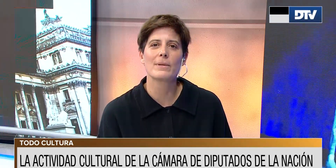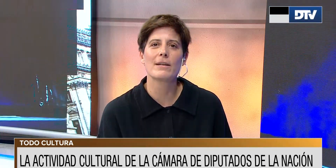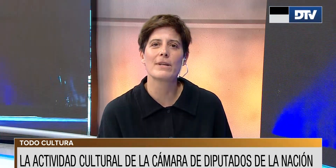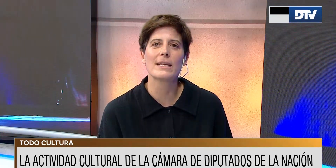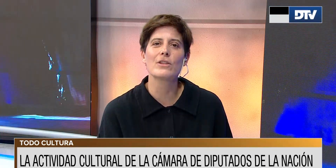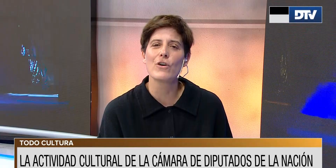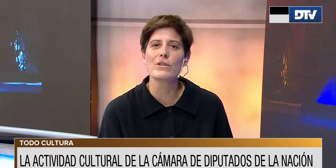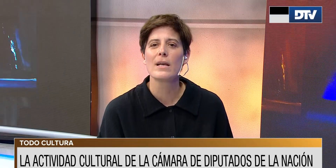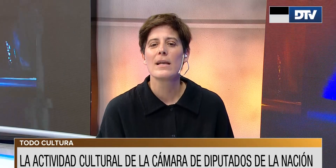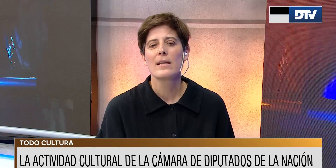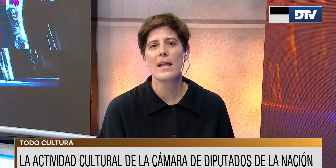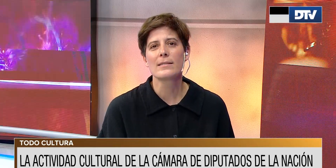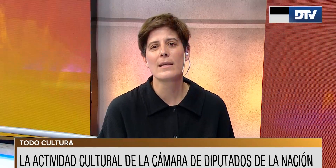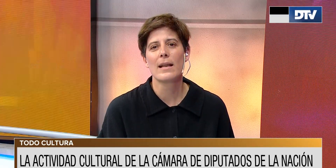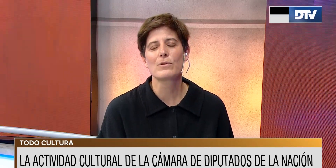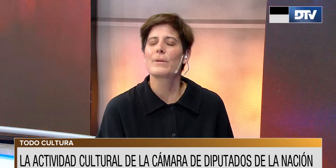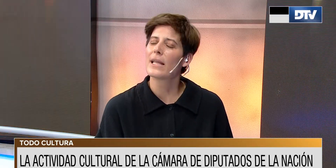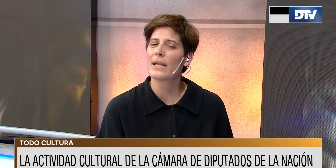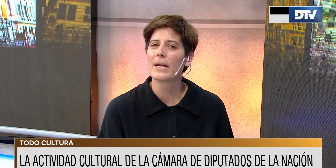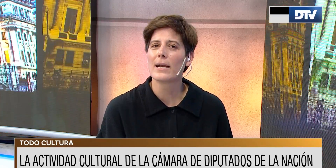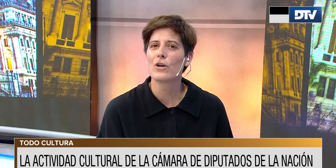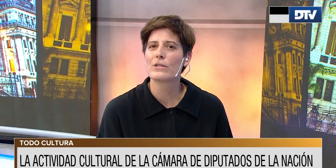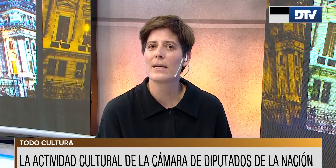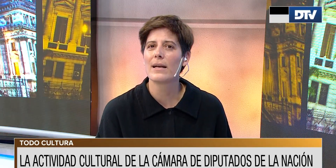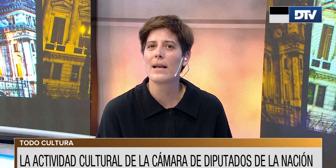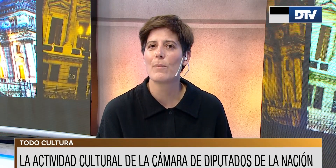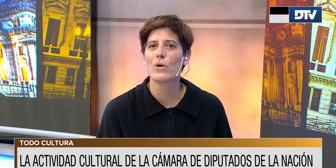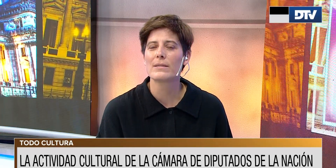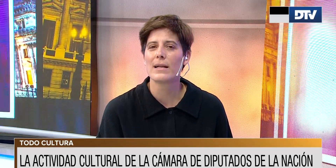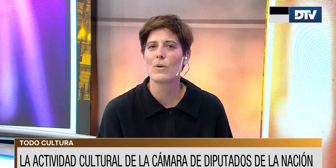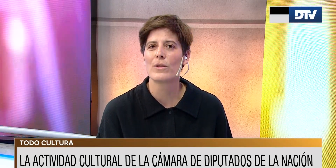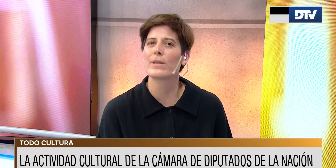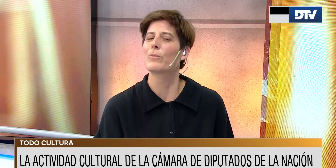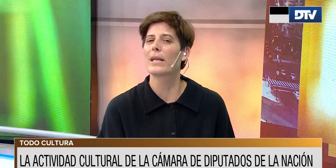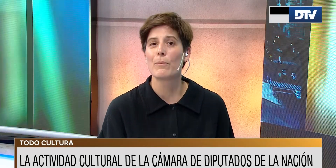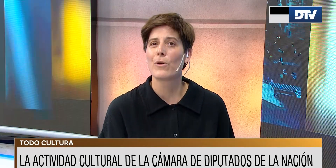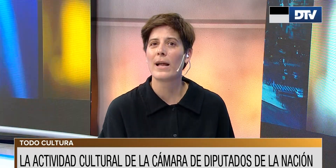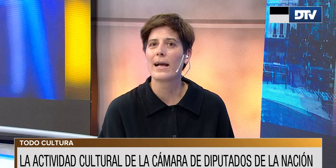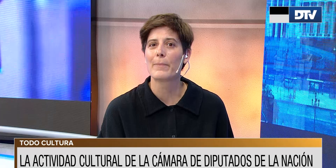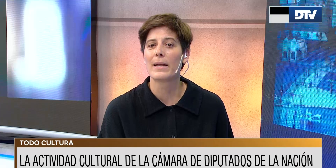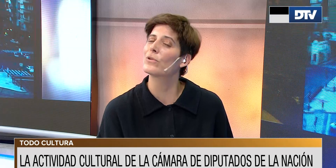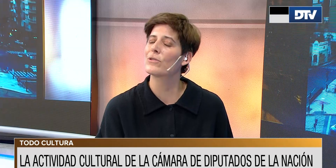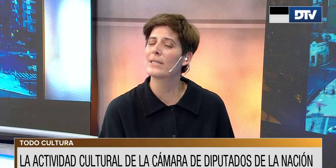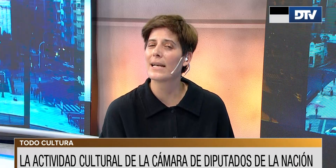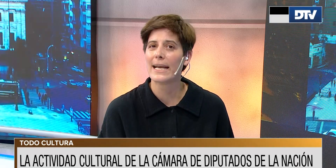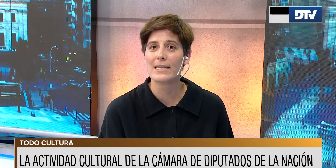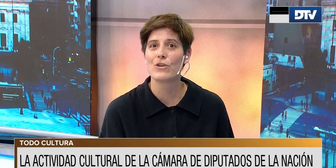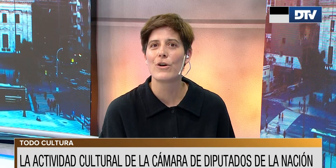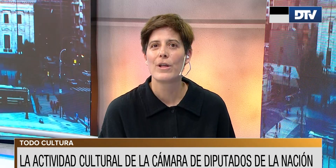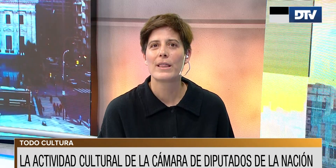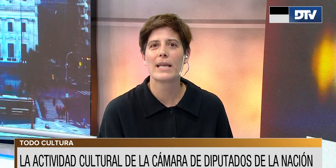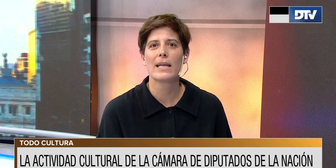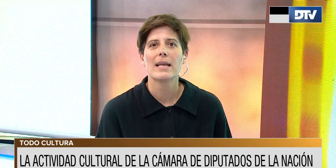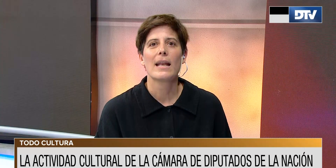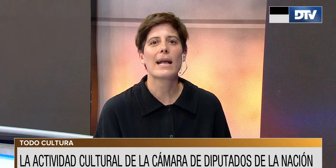Catamarca, justamente del Frente de Todos, y es la posibilidad de que vengan a conocer la muestra cuando anden por aquí, por la Cámara de Diputados. Está en el